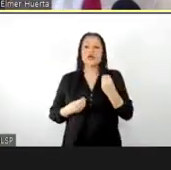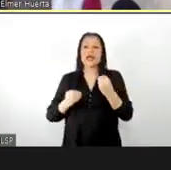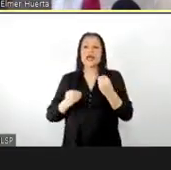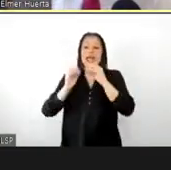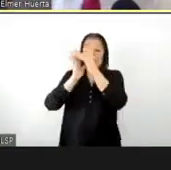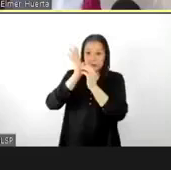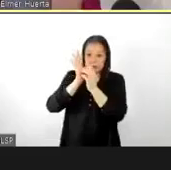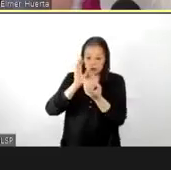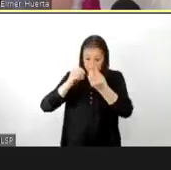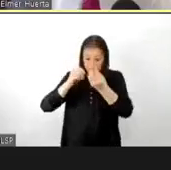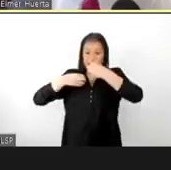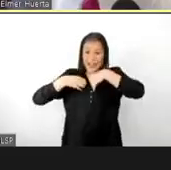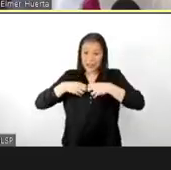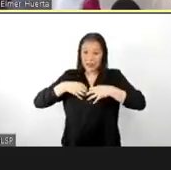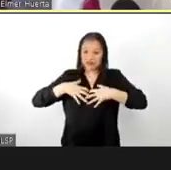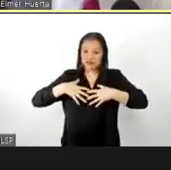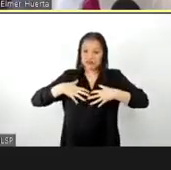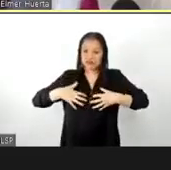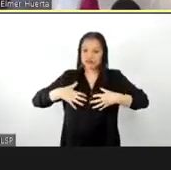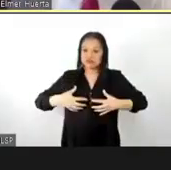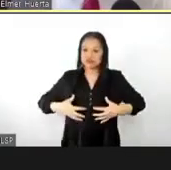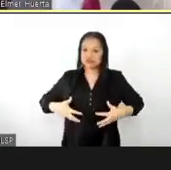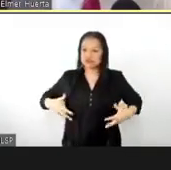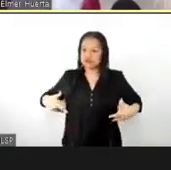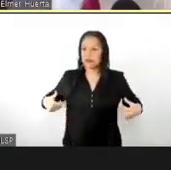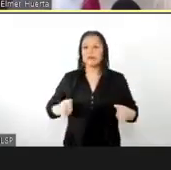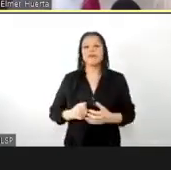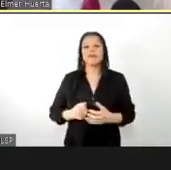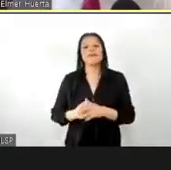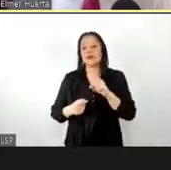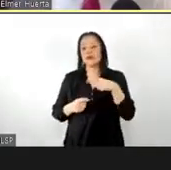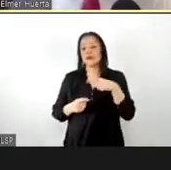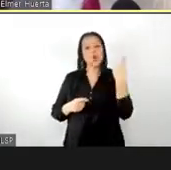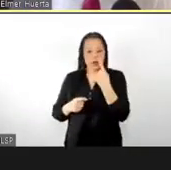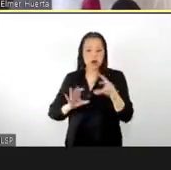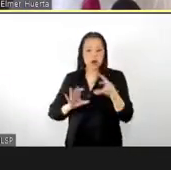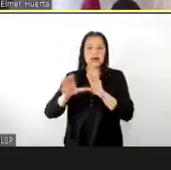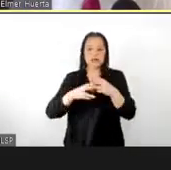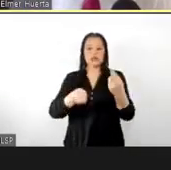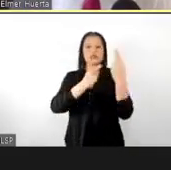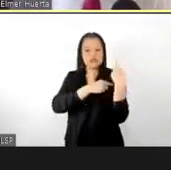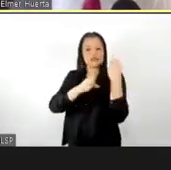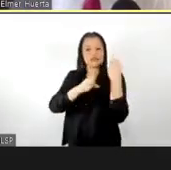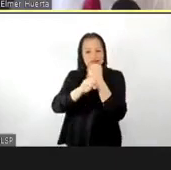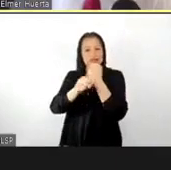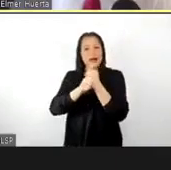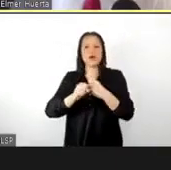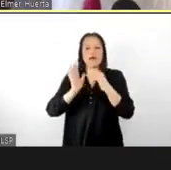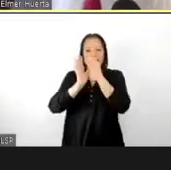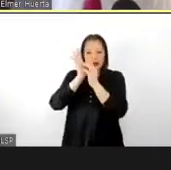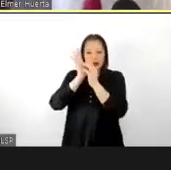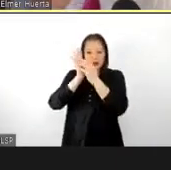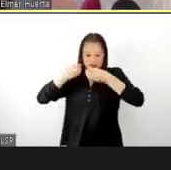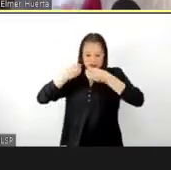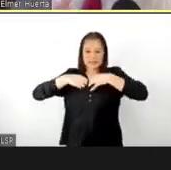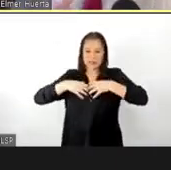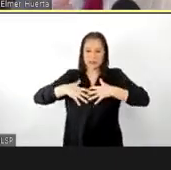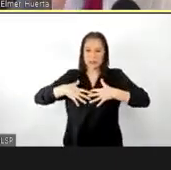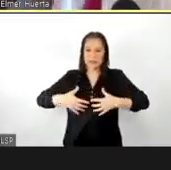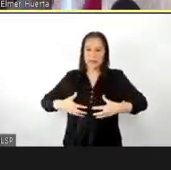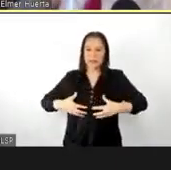reproduciendo dentro de las células. Porque eso es lo único que sabe hacer el virus, reproducirse. Muy